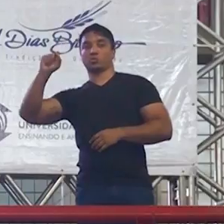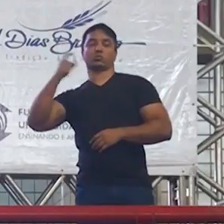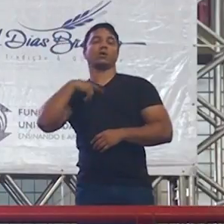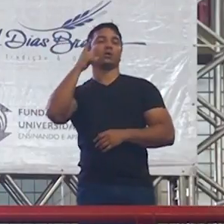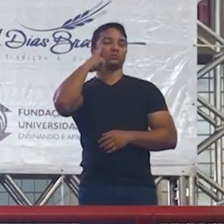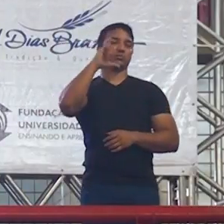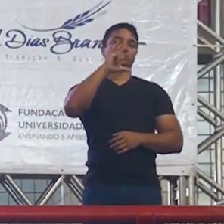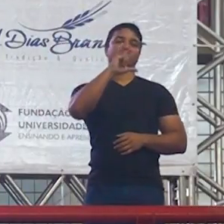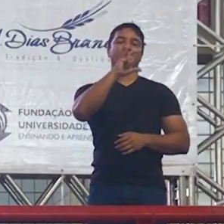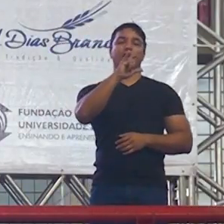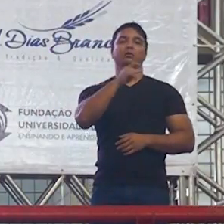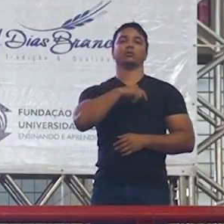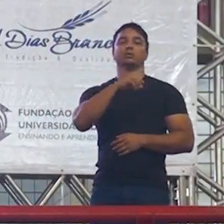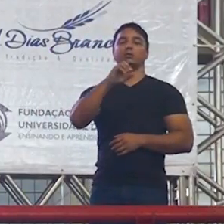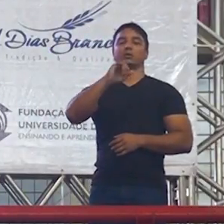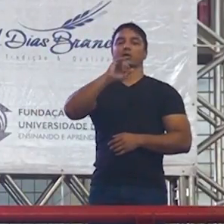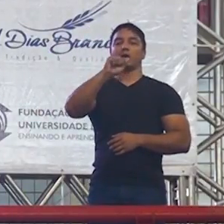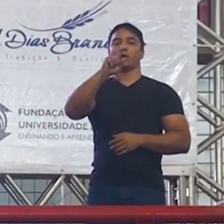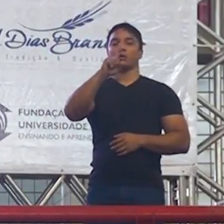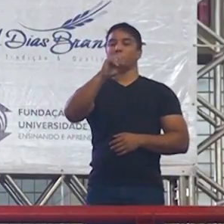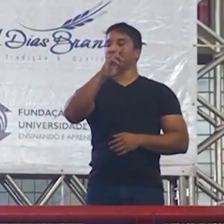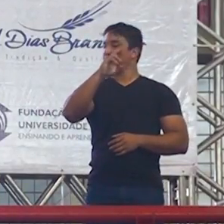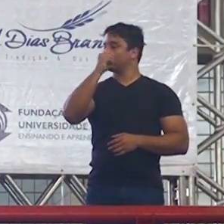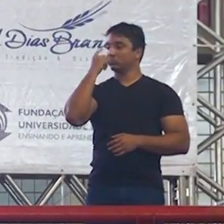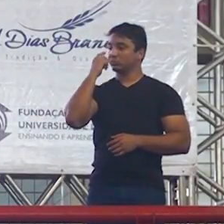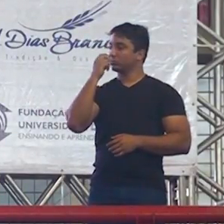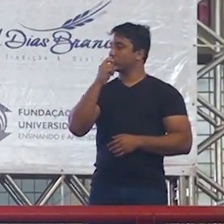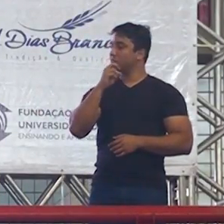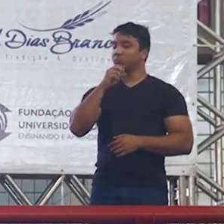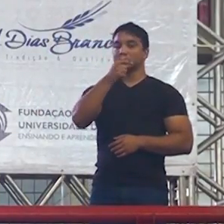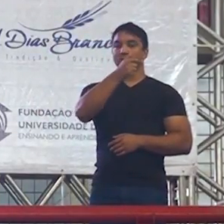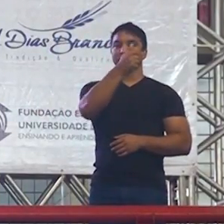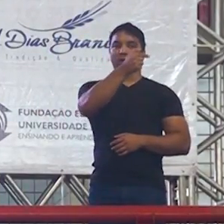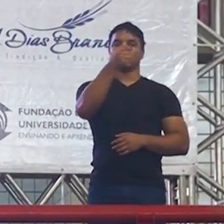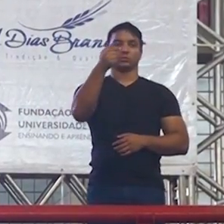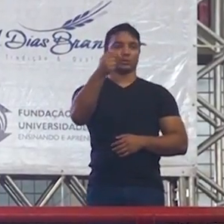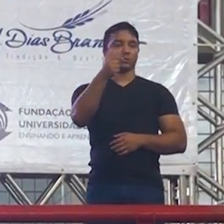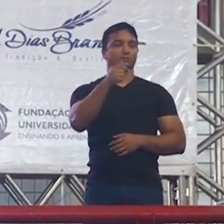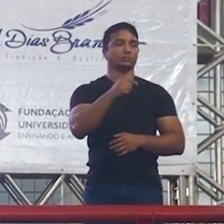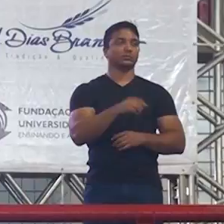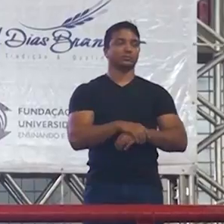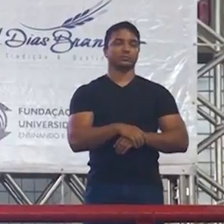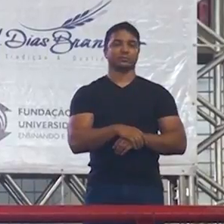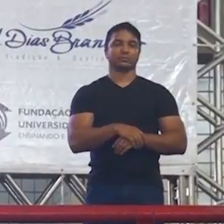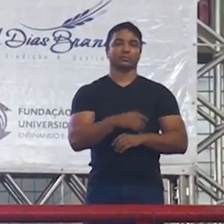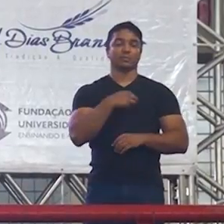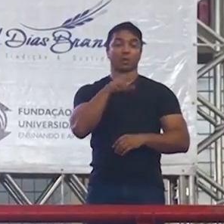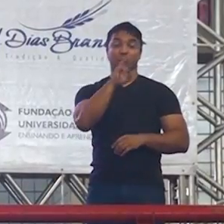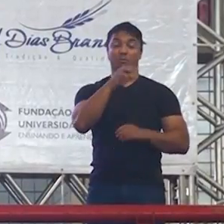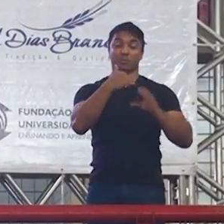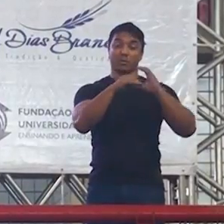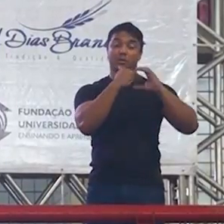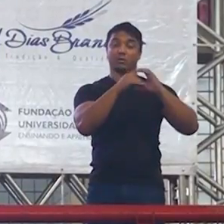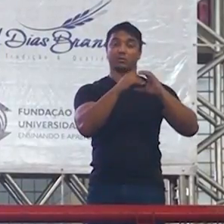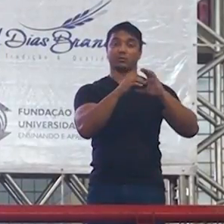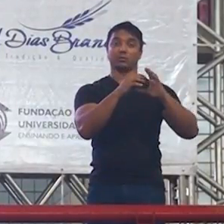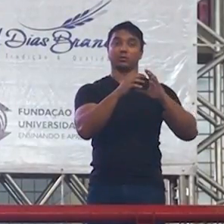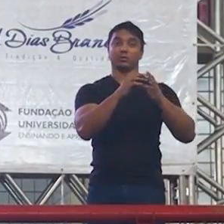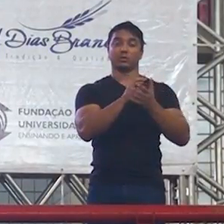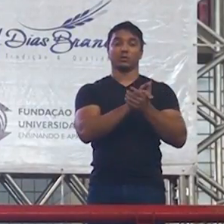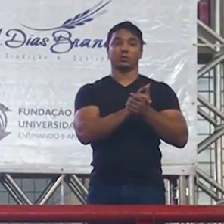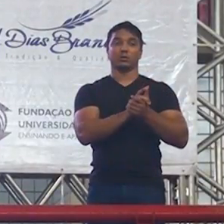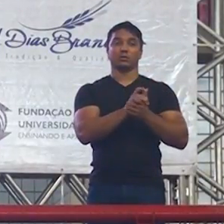Instagram é haroldofeitosa77, tudo junto. Aí fica meu e-mail, né? E meu Instagram